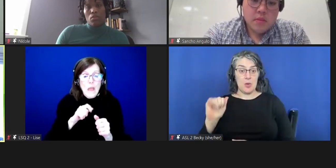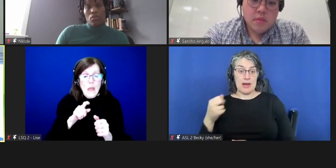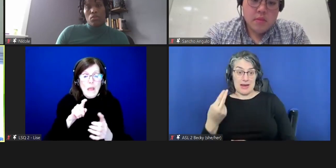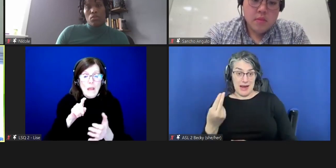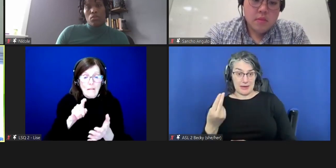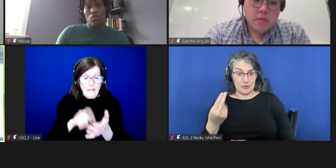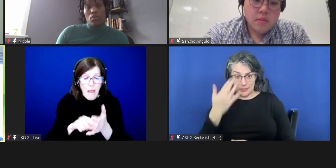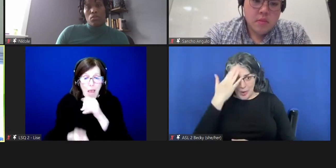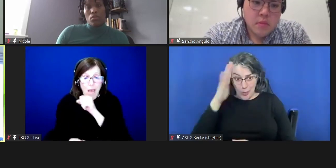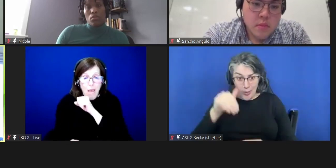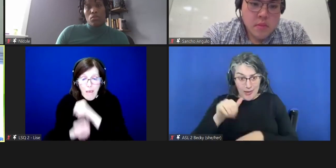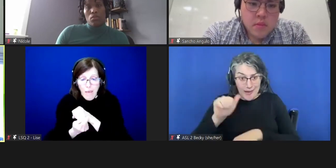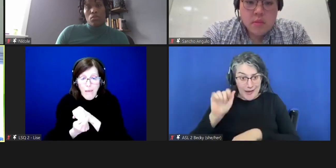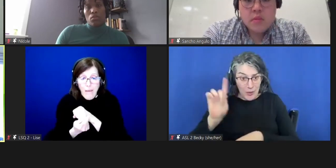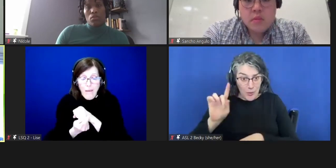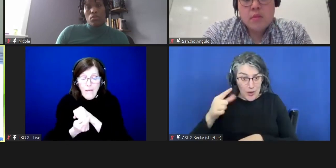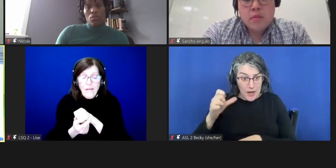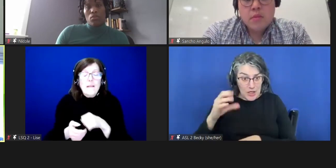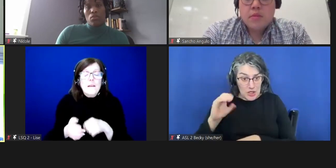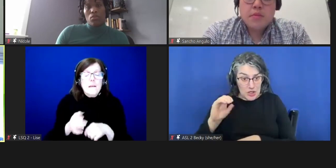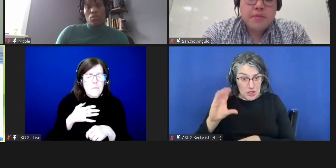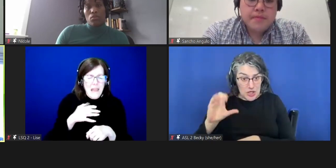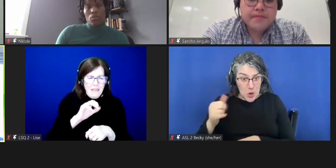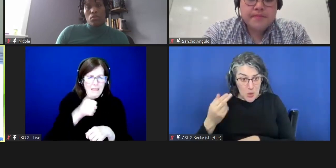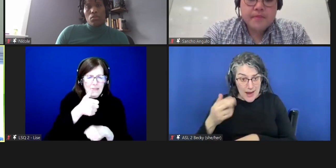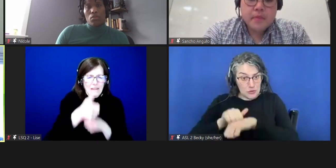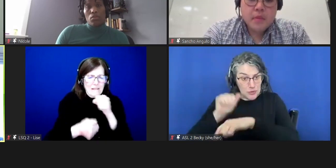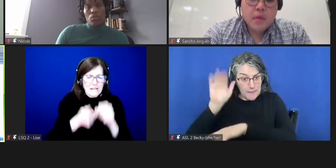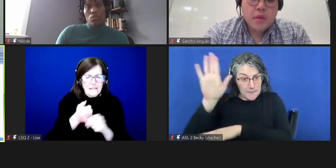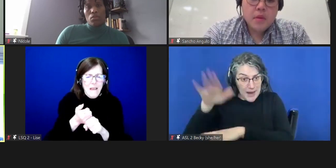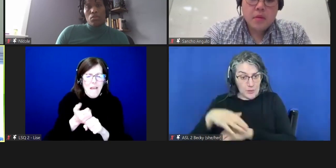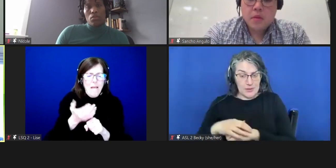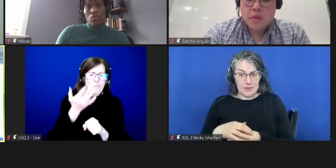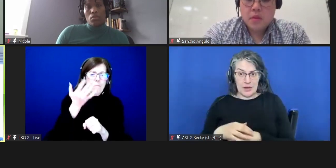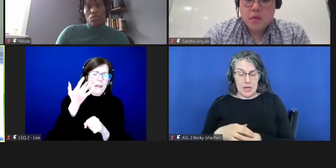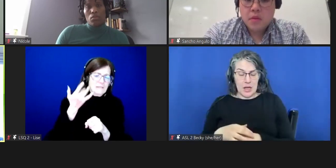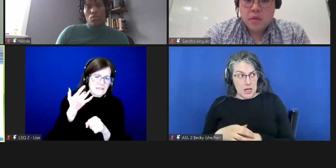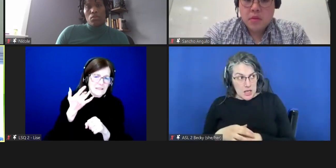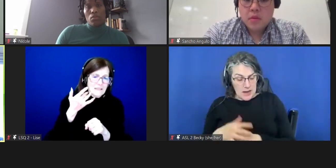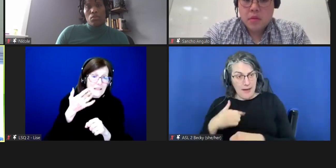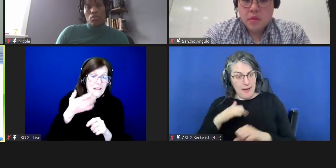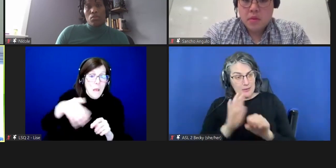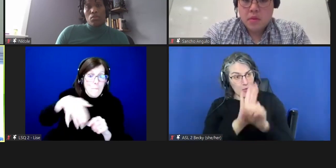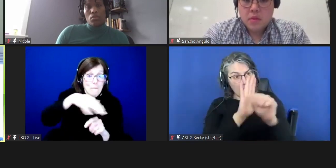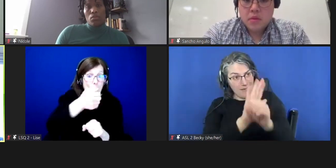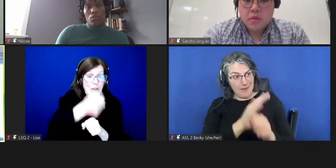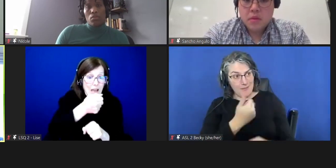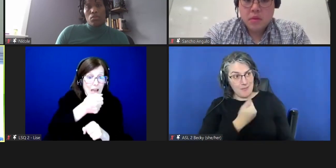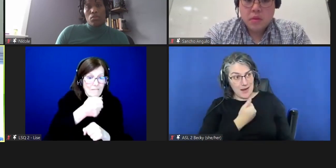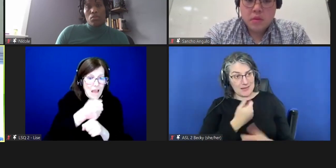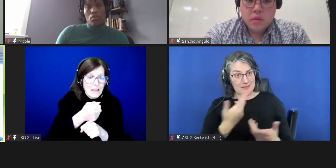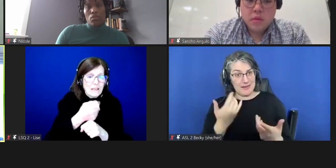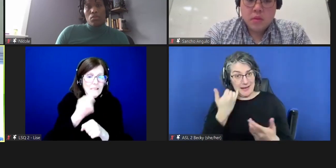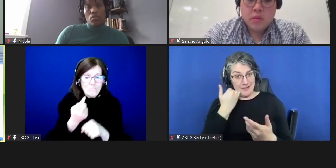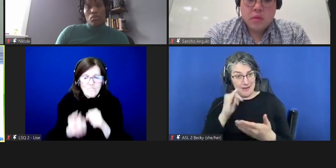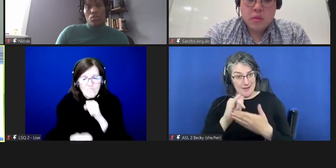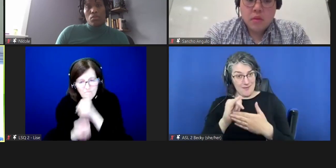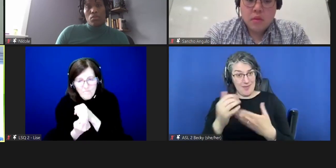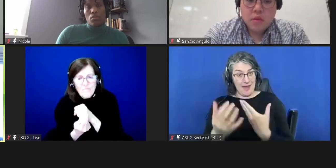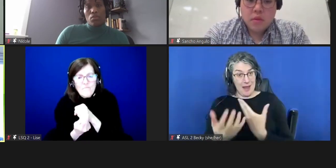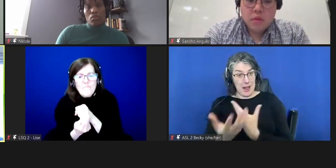par exemple, il y a une décennie, il y a eu un événement sur le lieu de travail. Et j'ai quand même essayé de faire en sorte que l'on